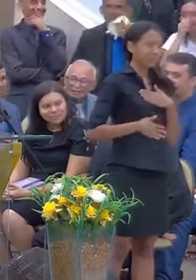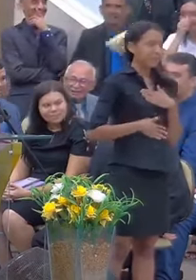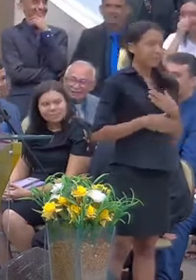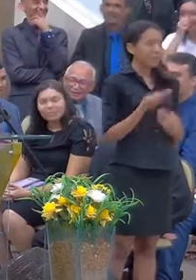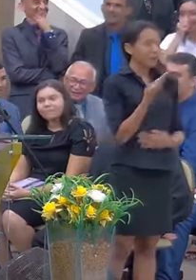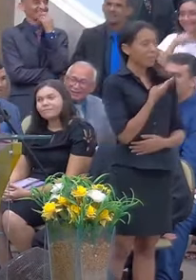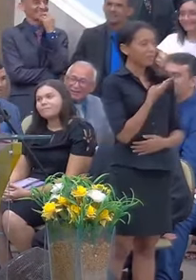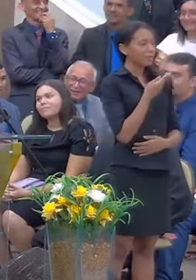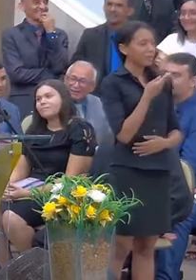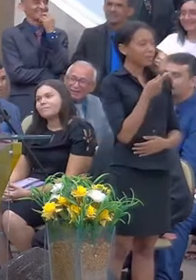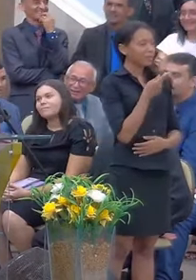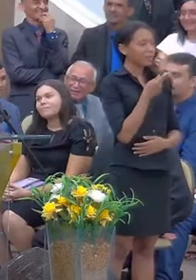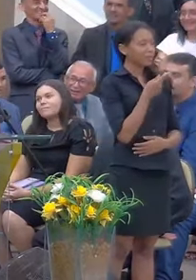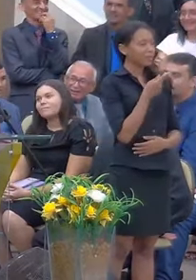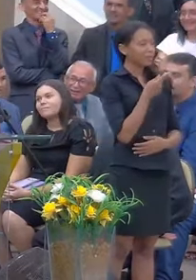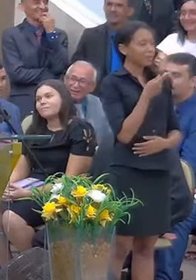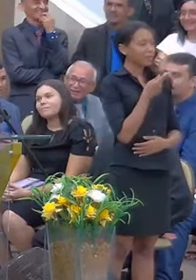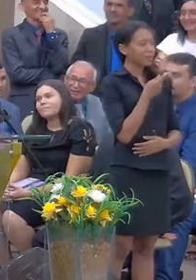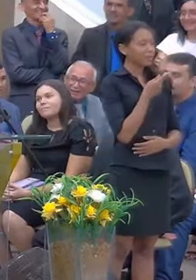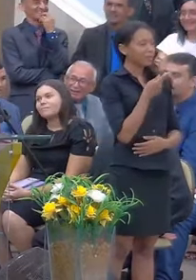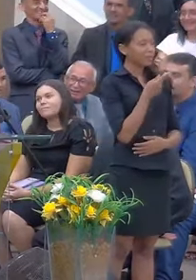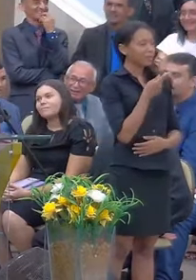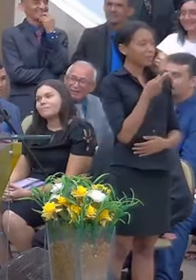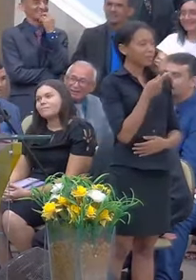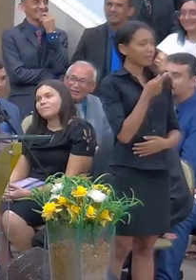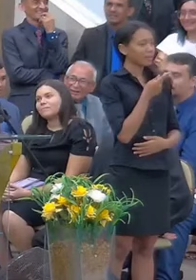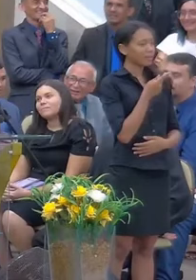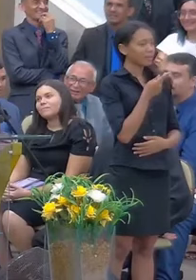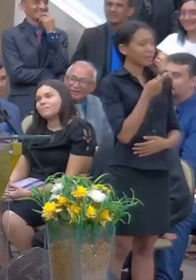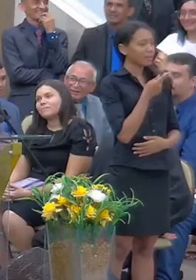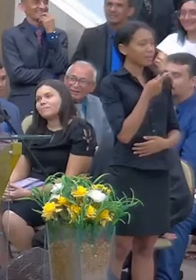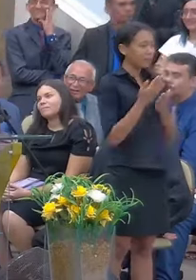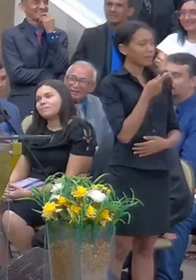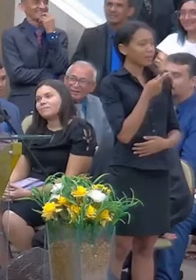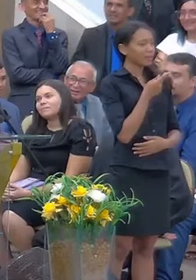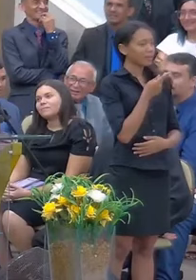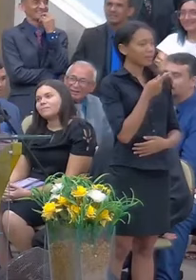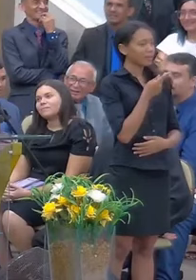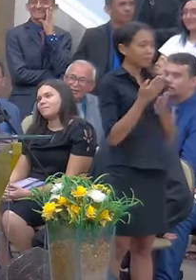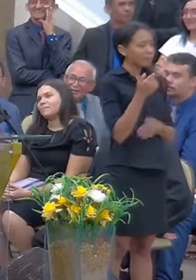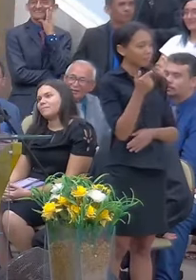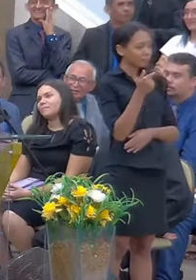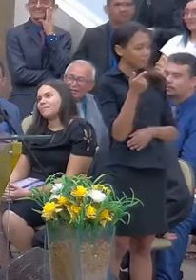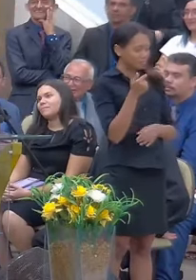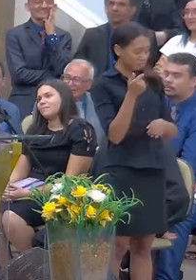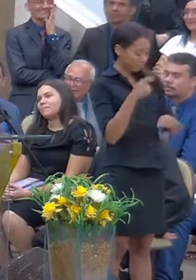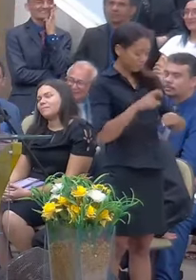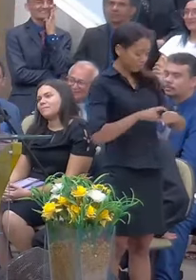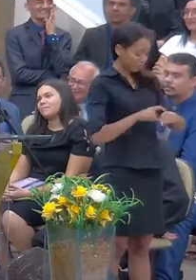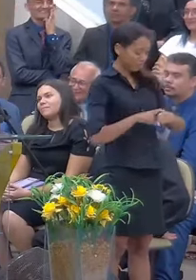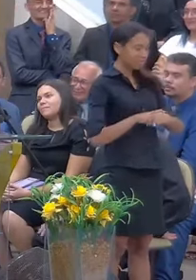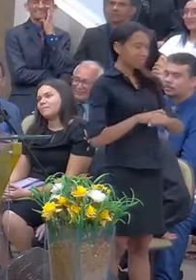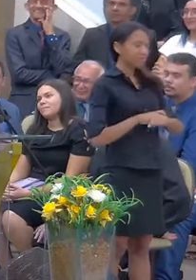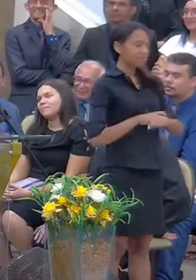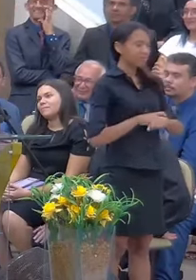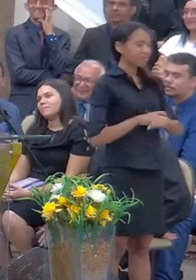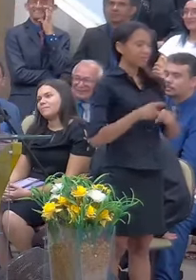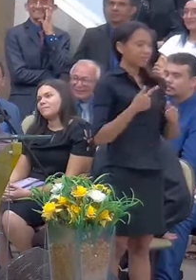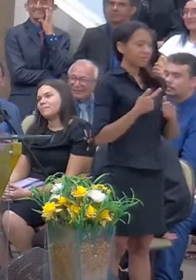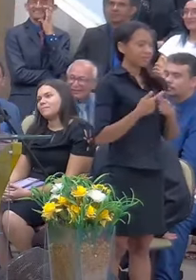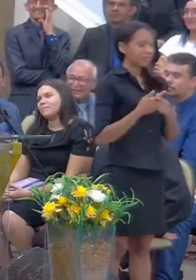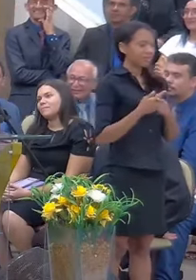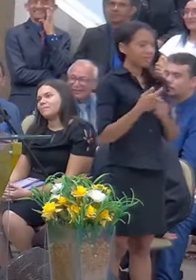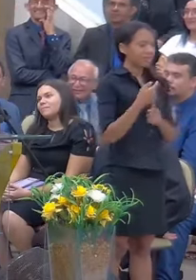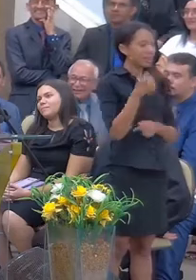um amigo meu chegou para mim, eu disse, 30 anos de casado, pastor Zé. E eu estou no... Como assim, irmão? Botei ela agora